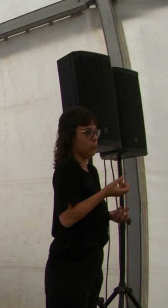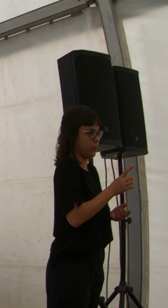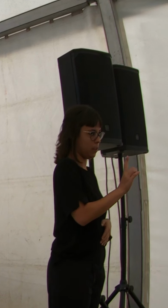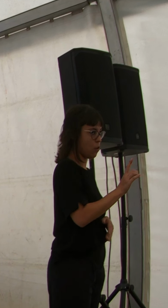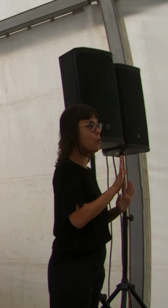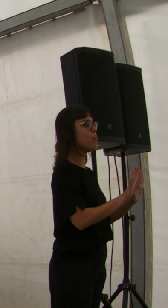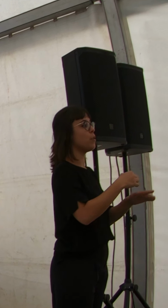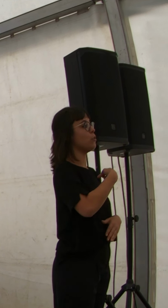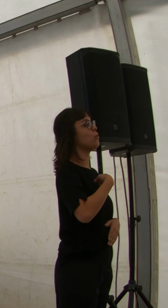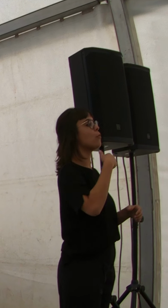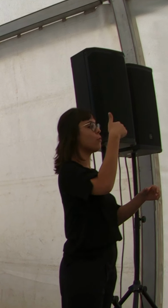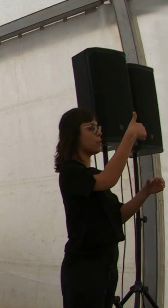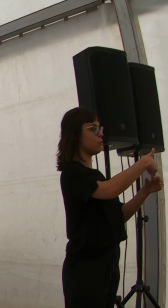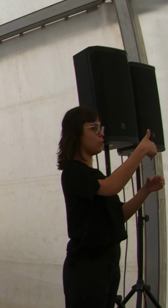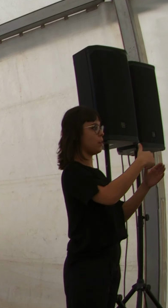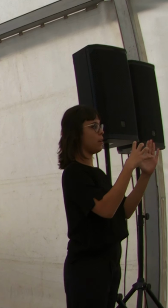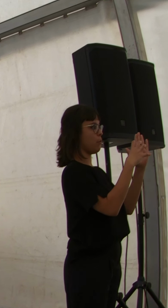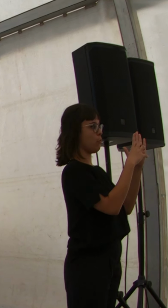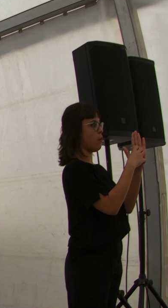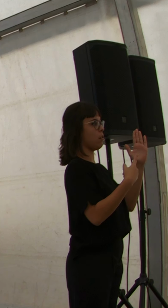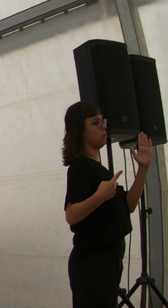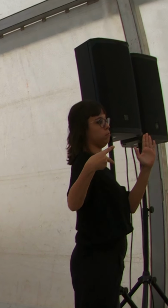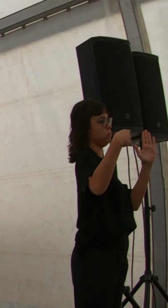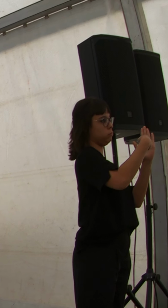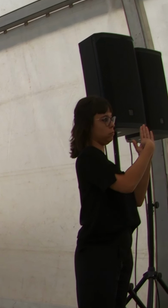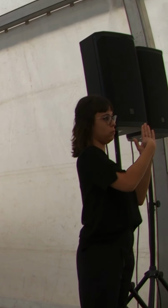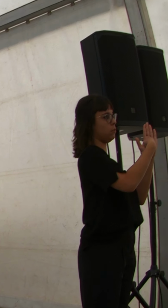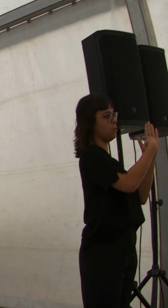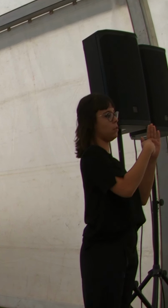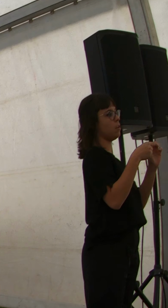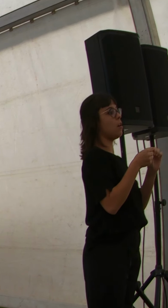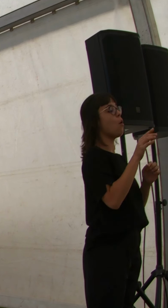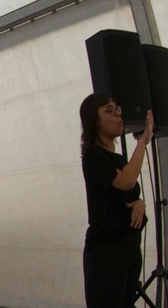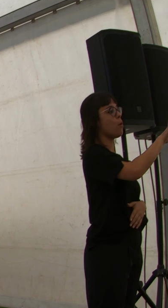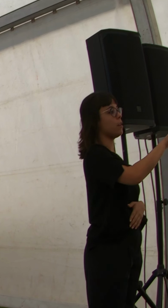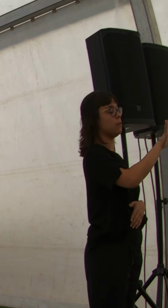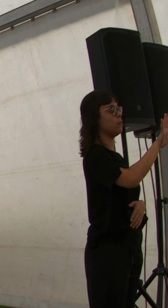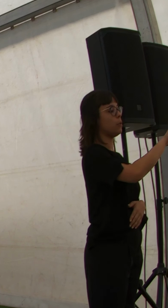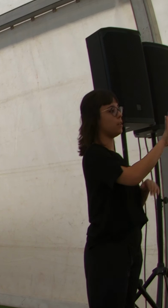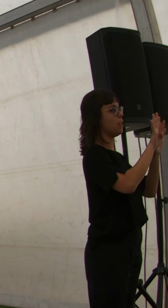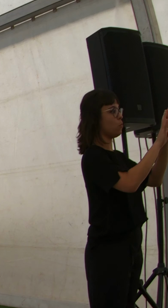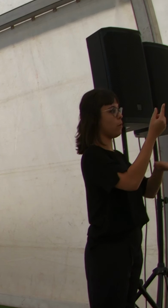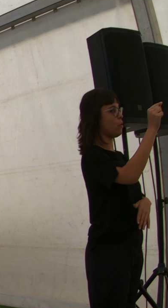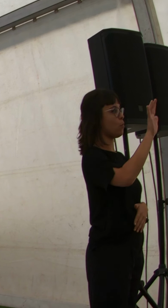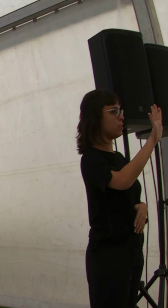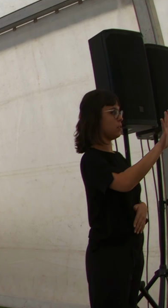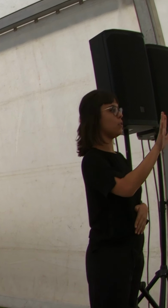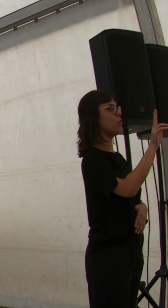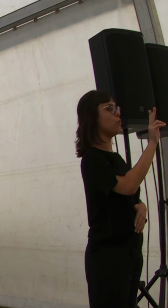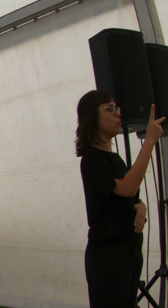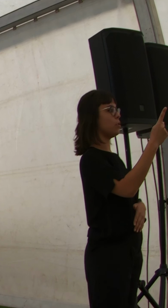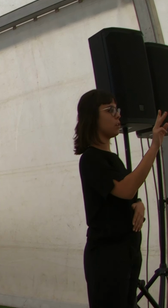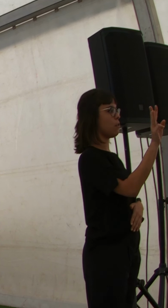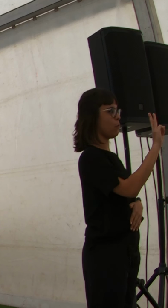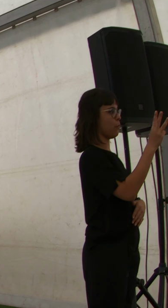acabé cargando en una gasolinera de Cuenca a 49,5 kilovatios de potencia. Estaba el coche al 72%